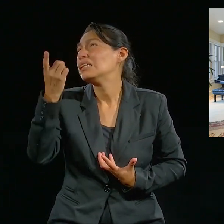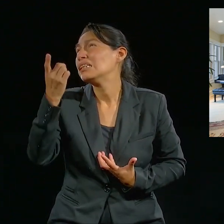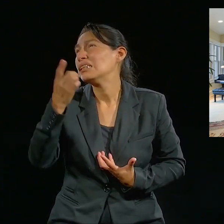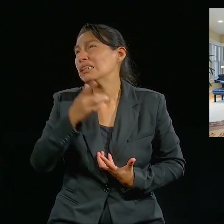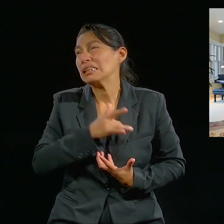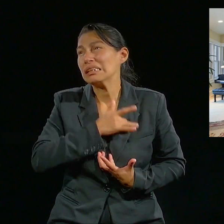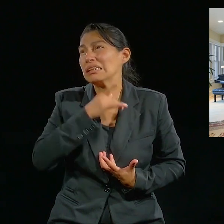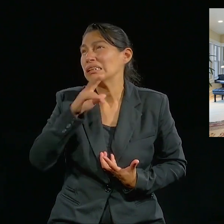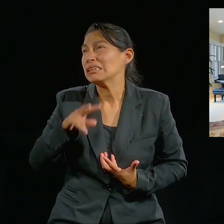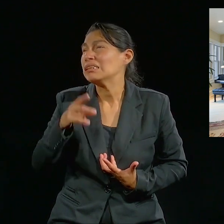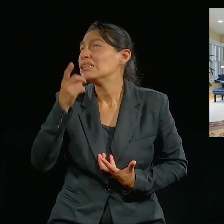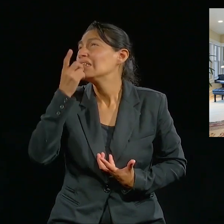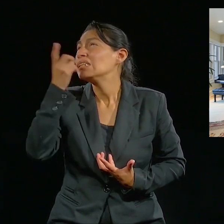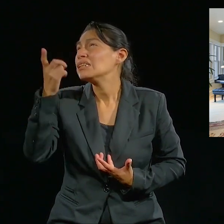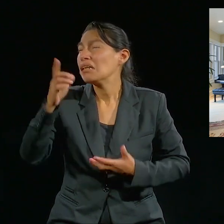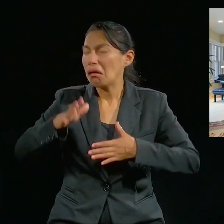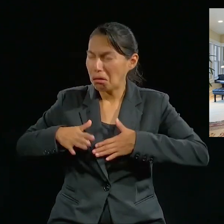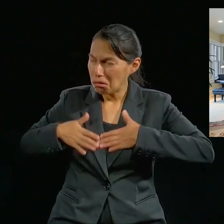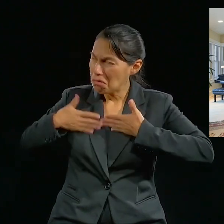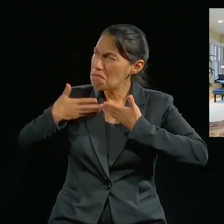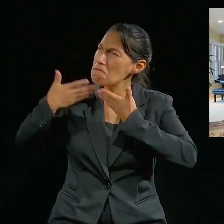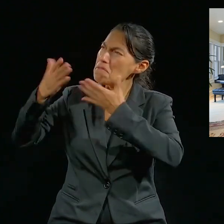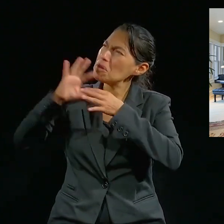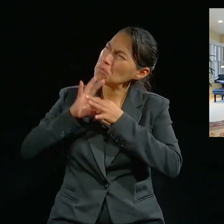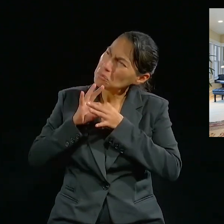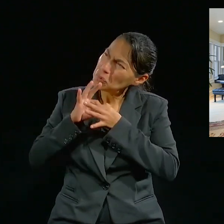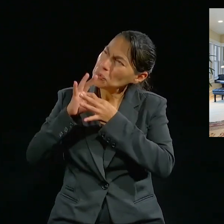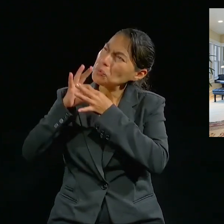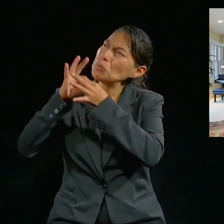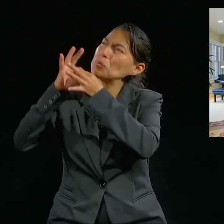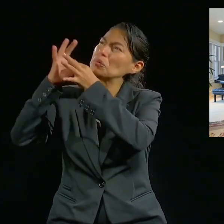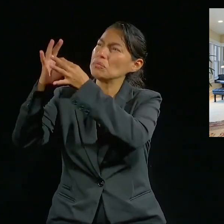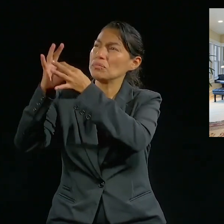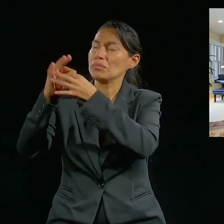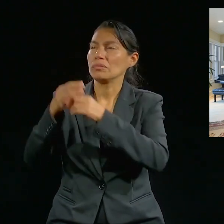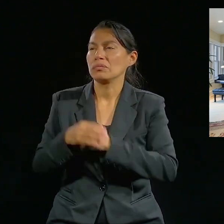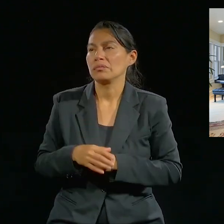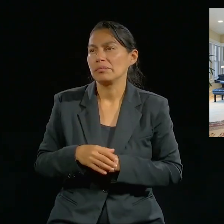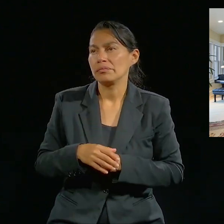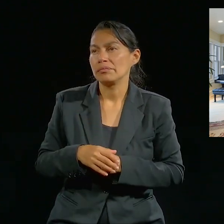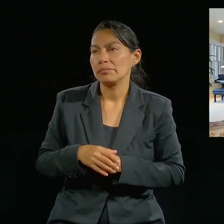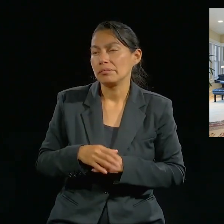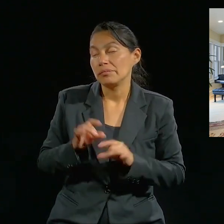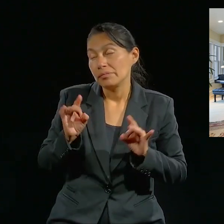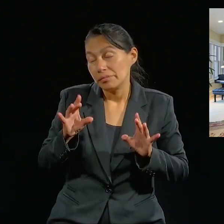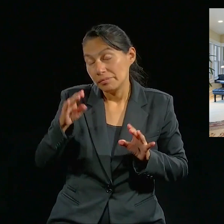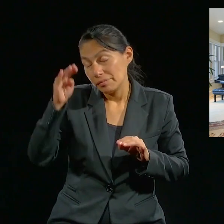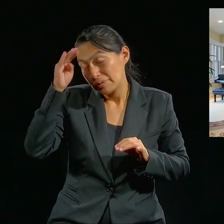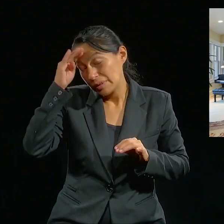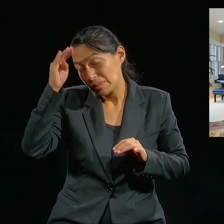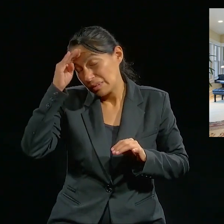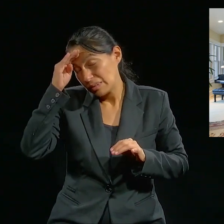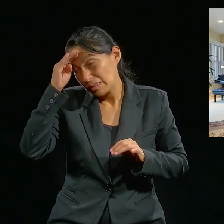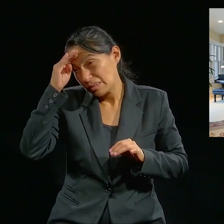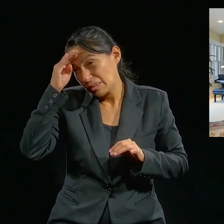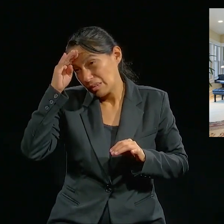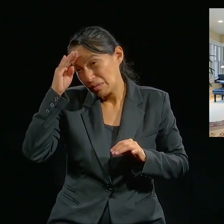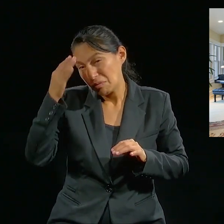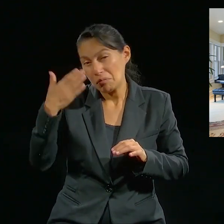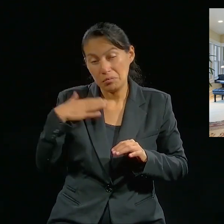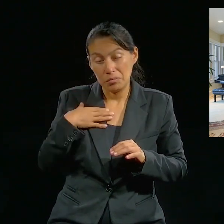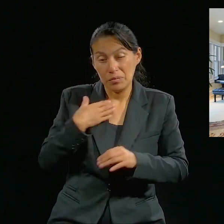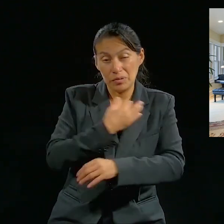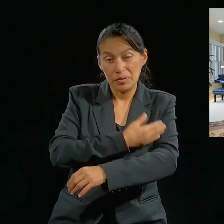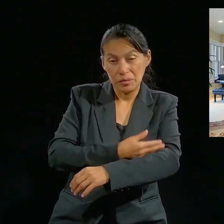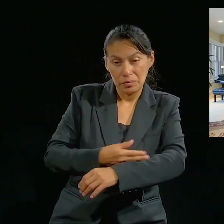eso mantener firme su confianza en Dios ¿verdad? y pensaba en lo que pasamos en el proceso que